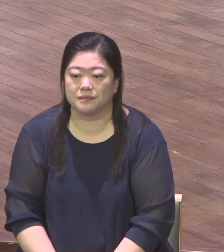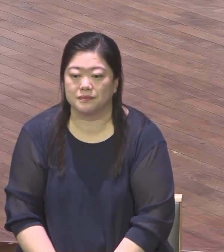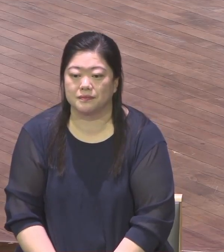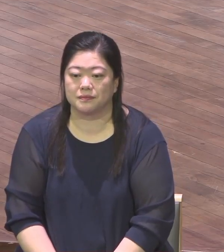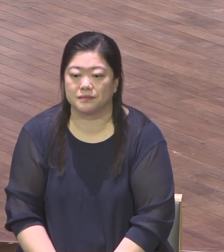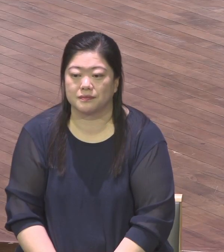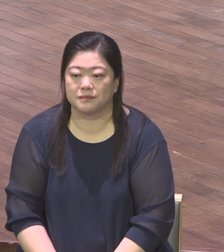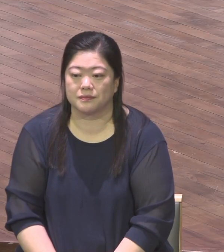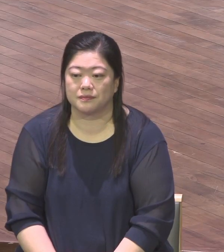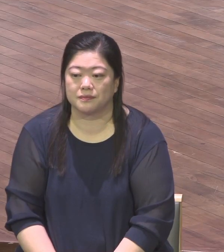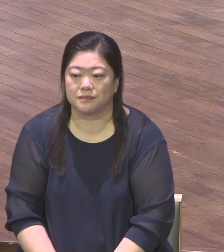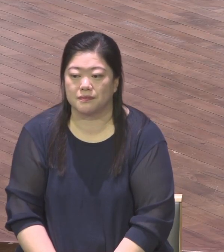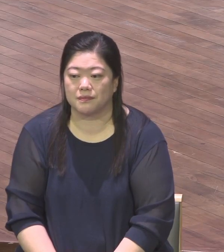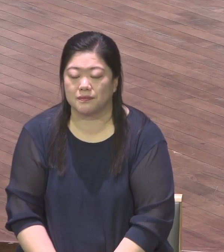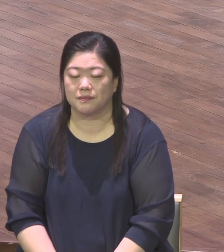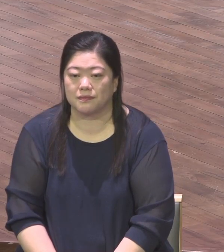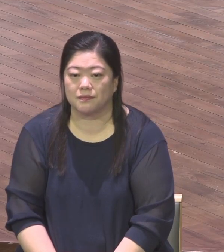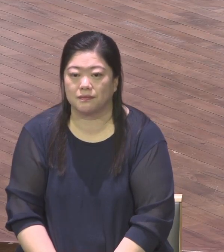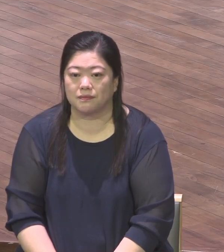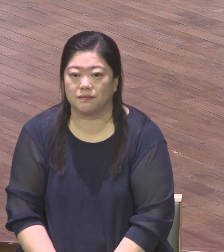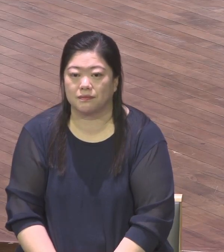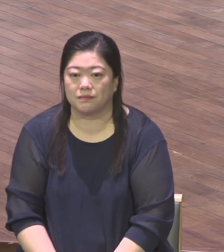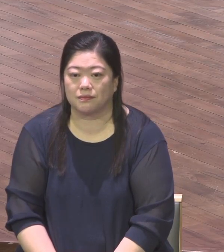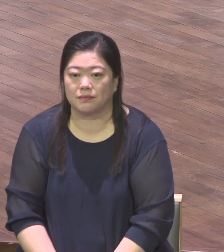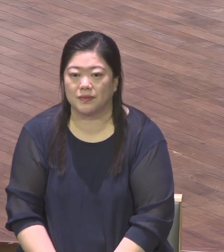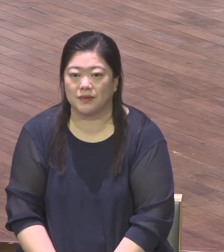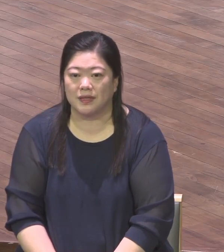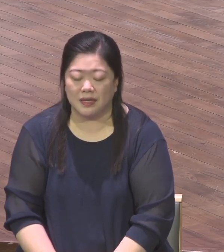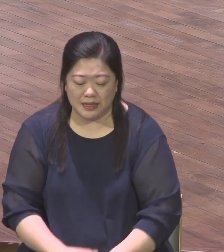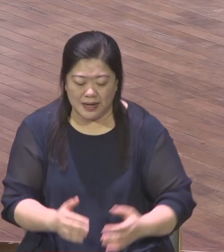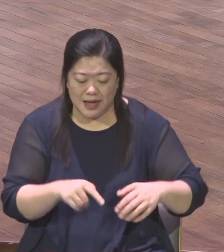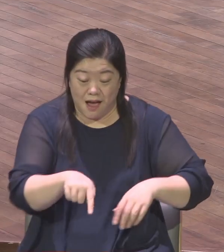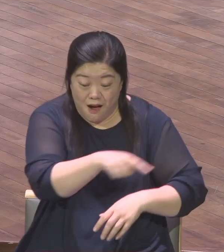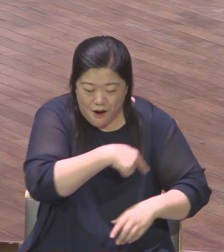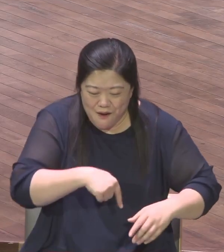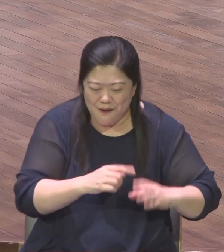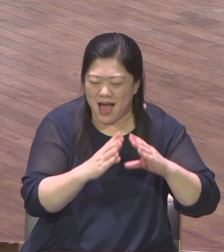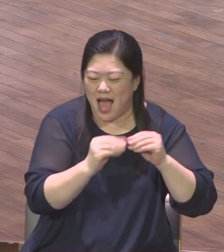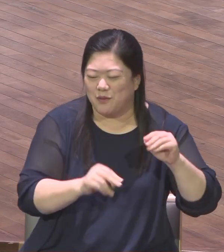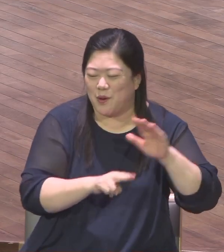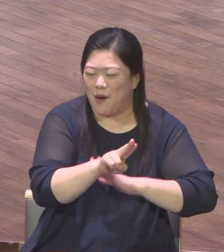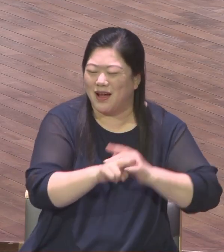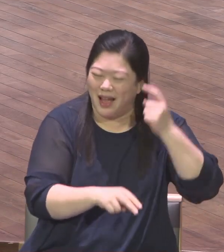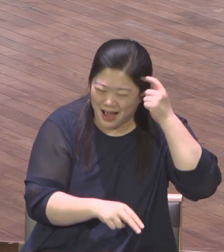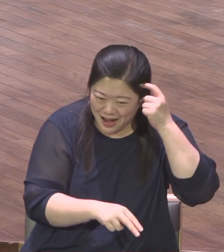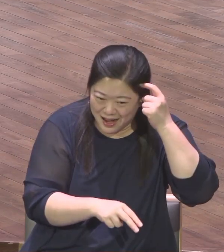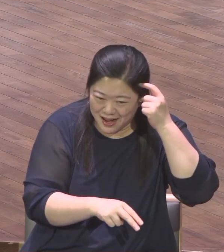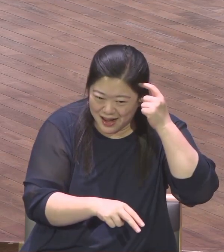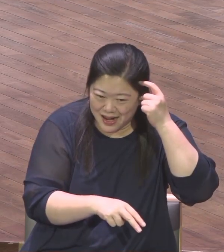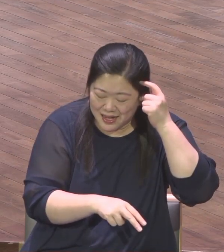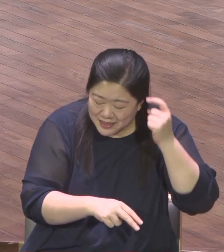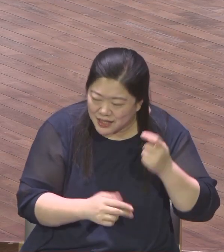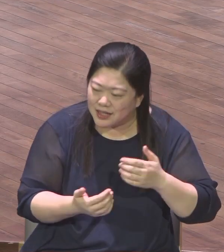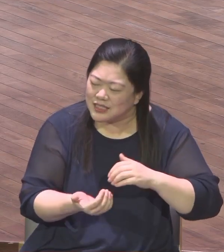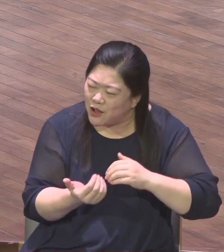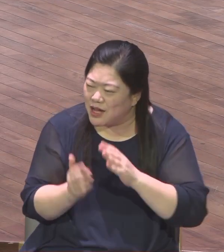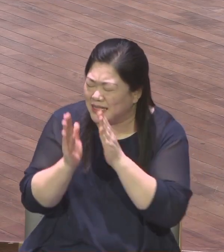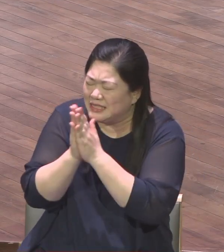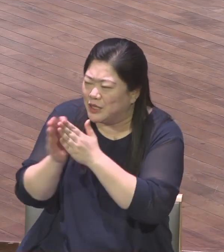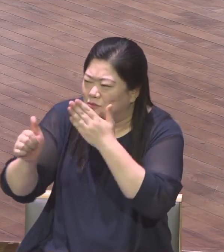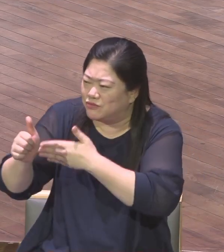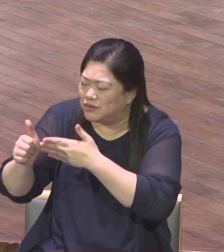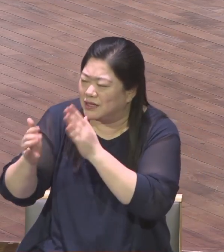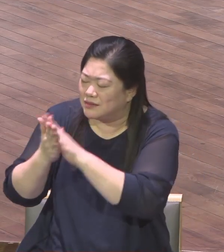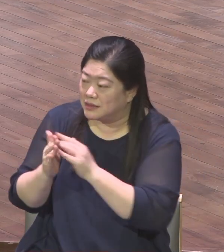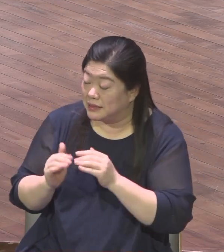하나님의 말씀은 애굽으로 갈 생각하지 말고 그대로 남아있으라.